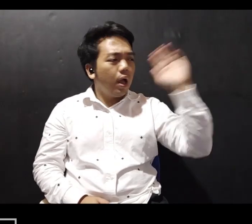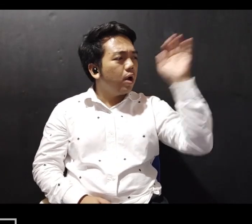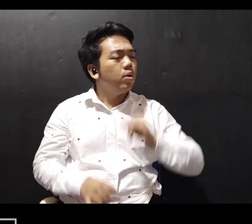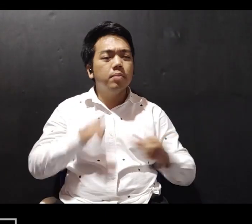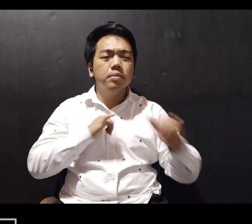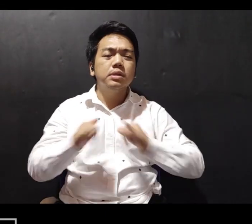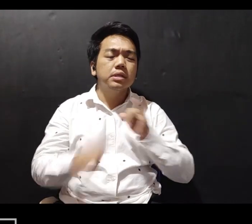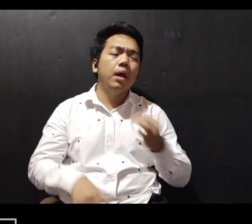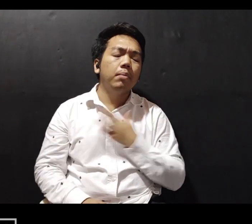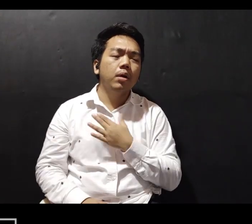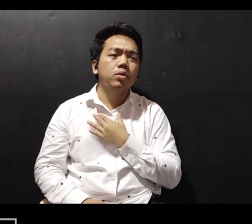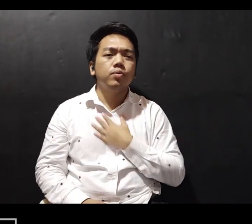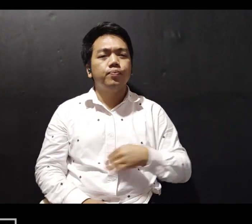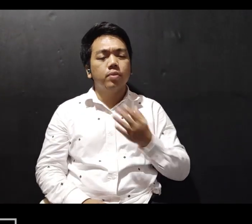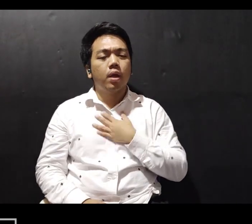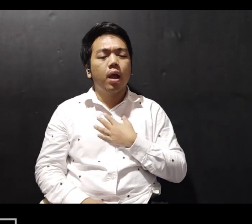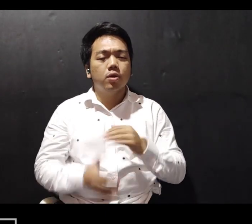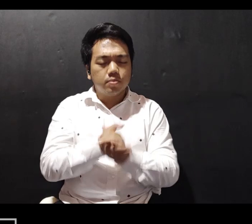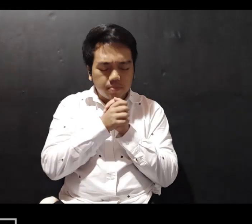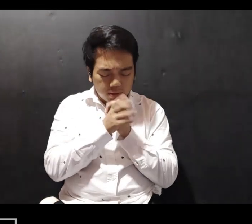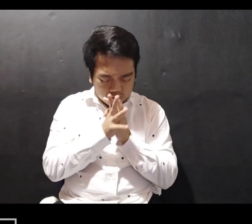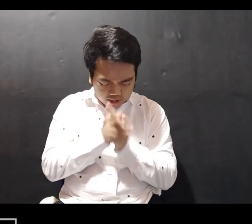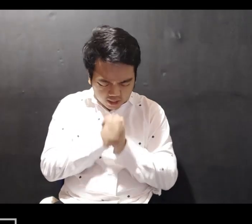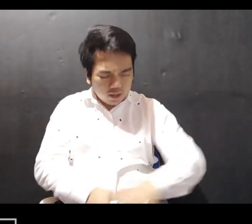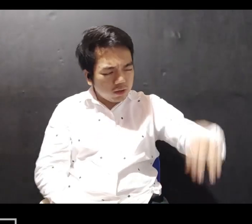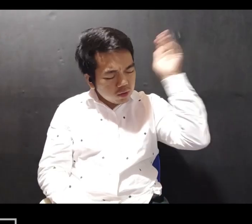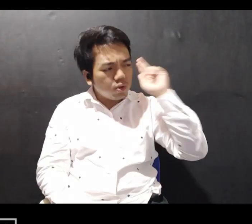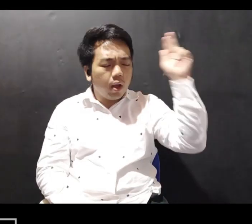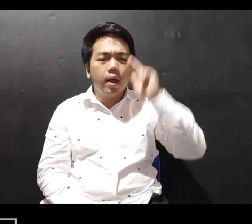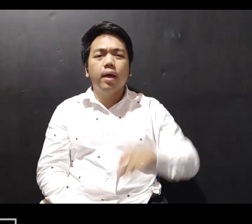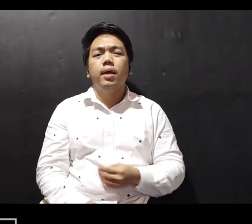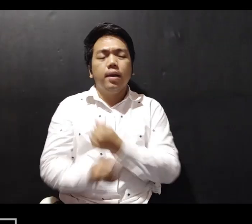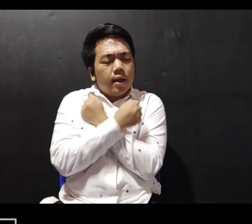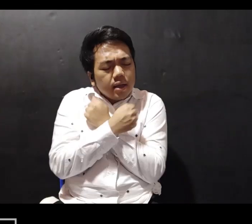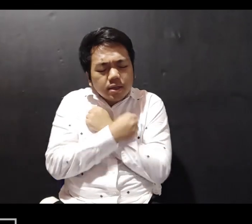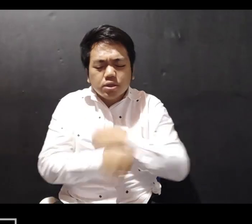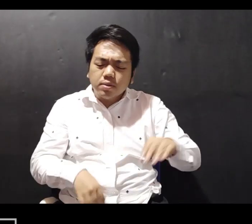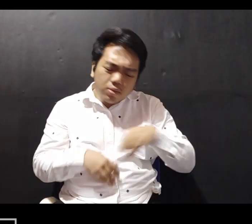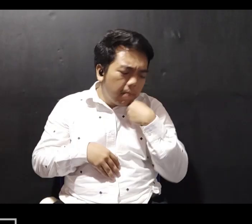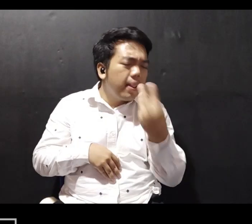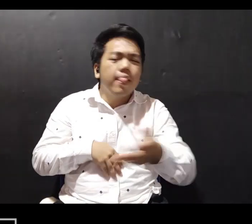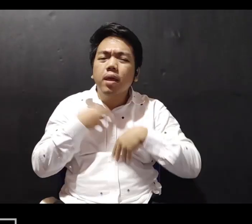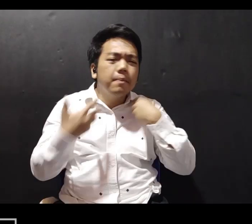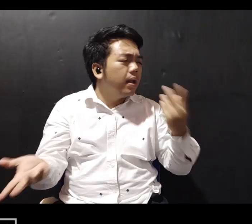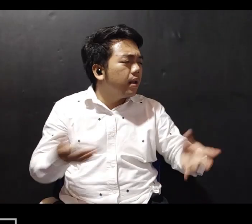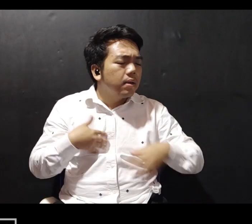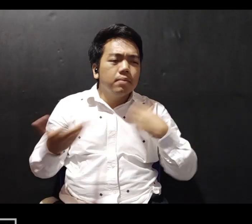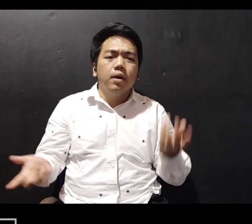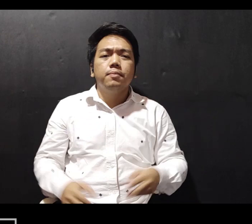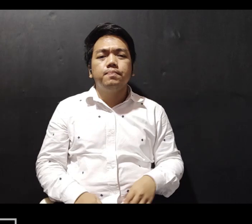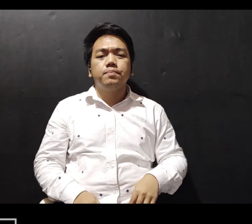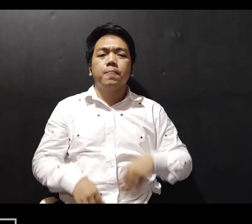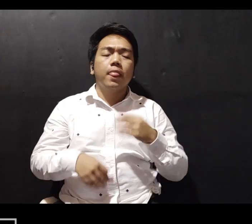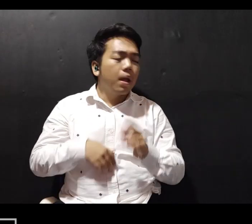beserta denganku. Aku percaya Tuhan, kasih-Mu melimpah bahkan pada saat ini. Pada saat kami